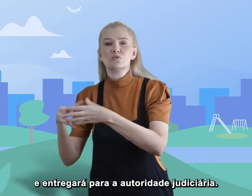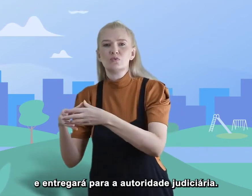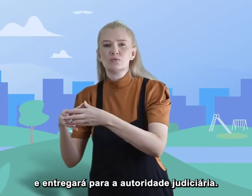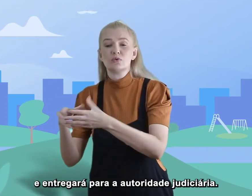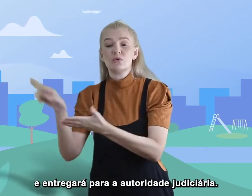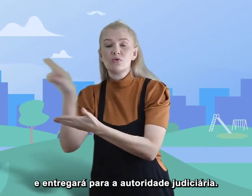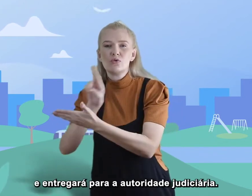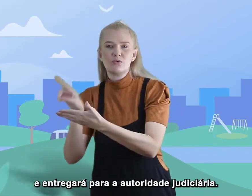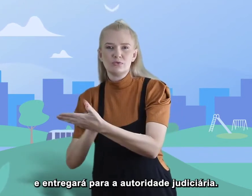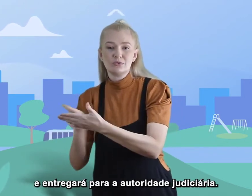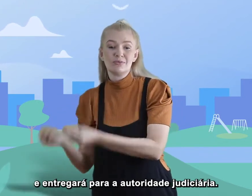judiciária.